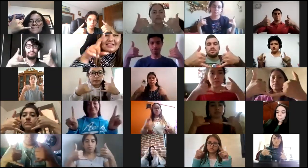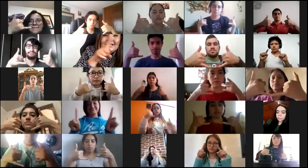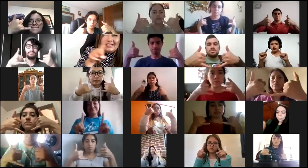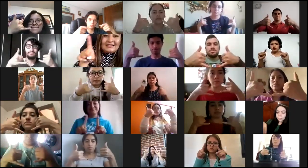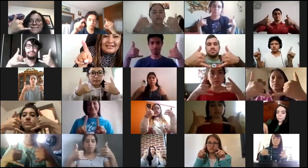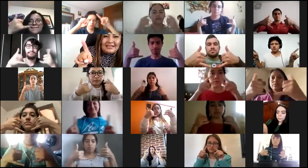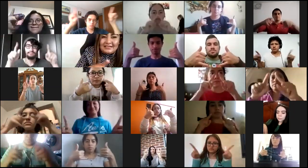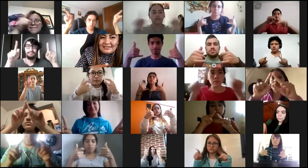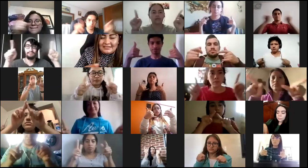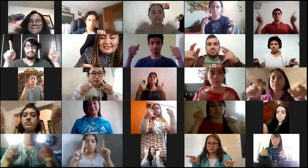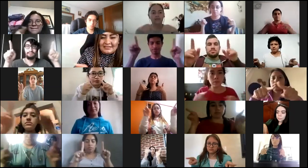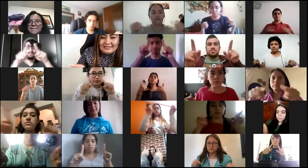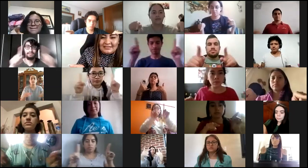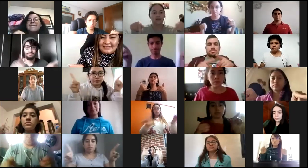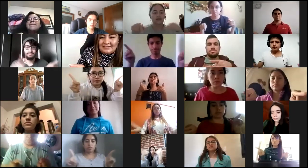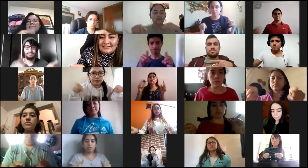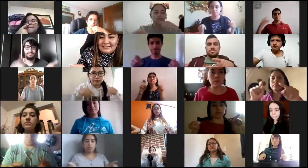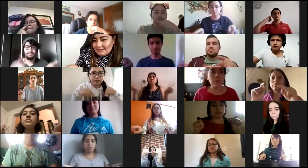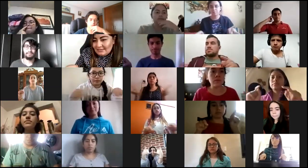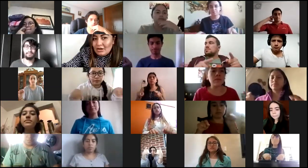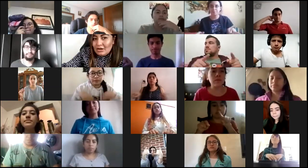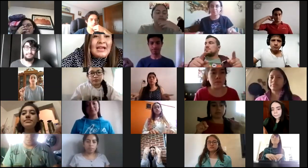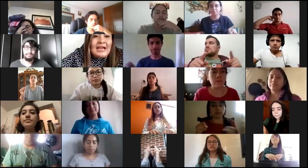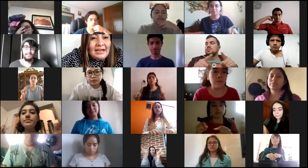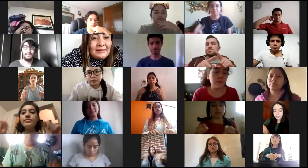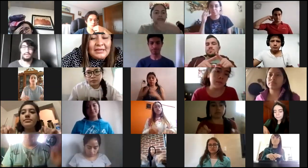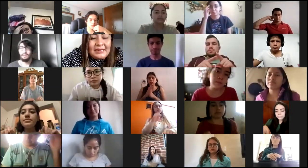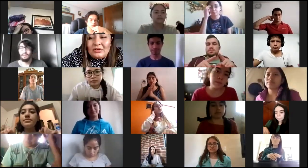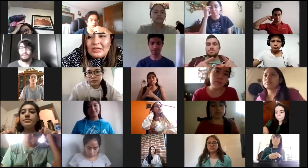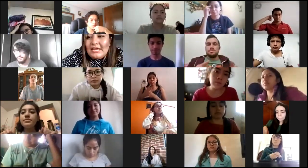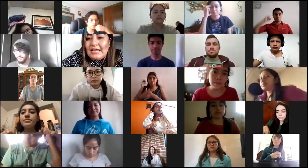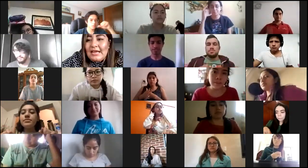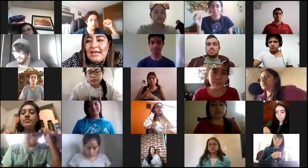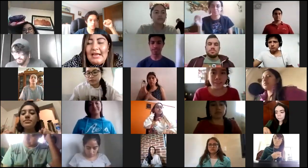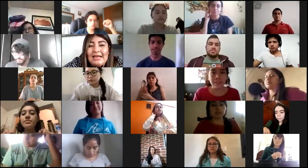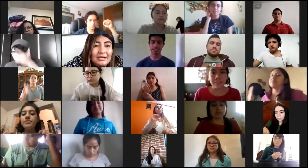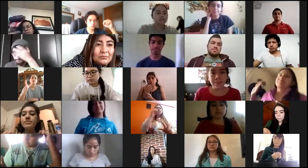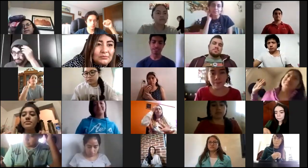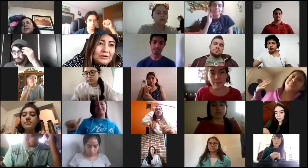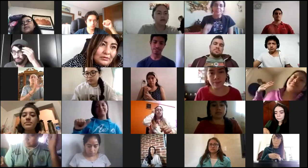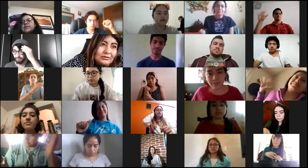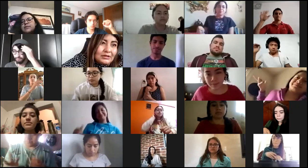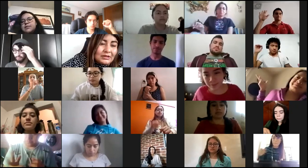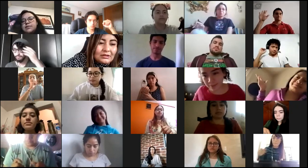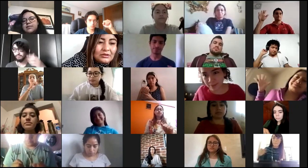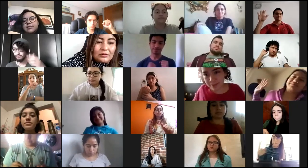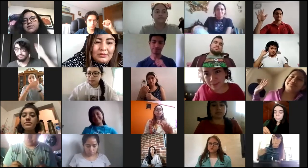Z. ¿Sí? Ok, elijan la mano que tengan mayor, bueno, dominio para que